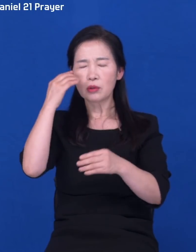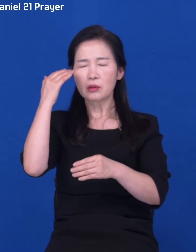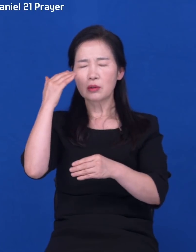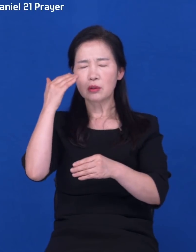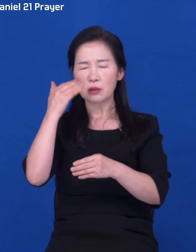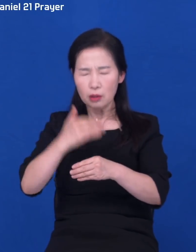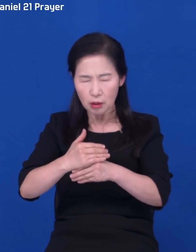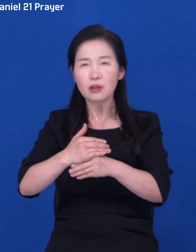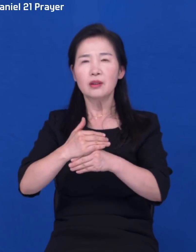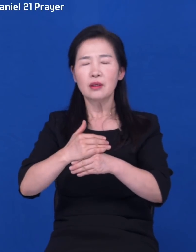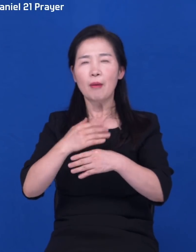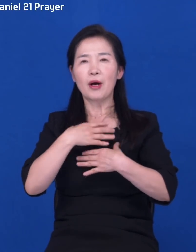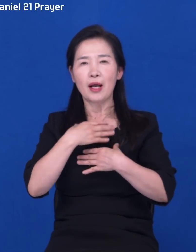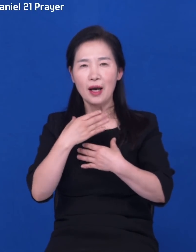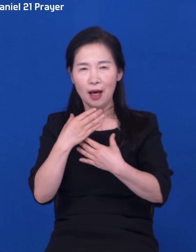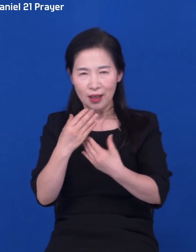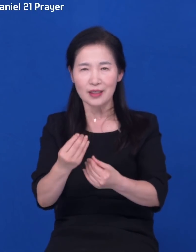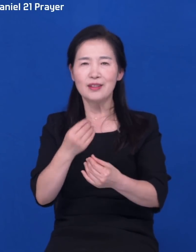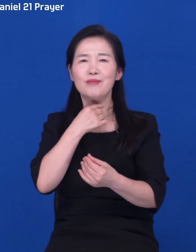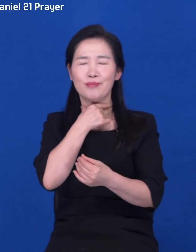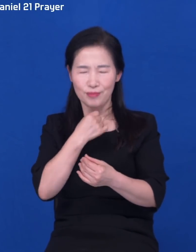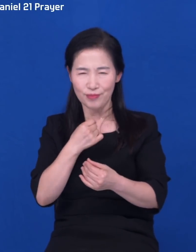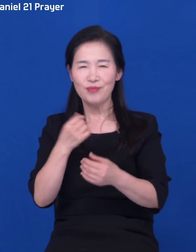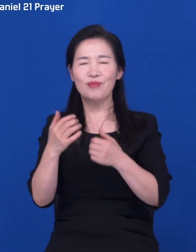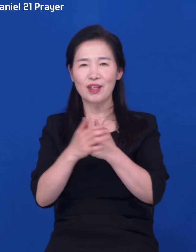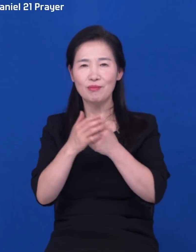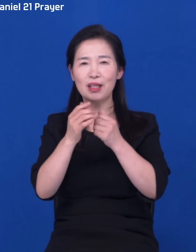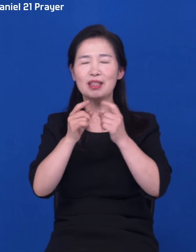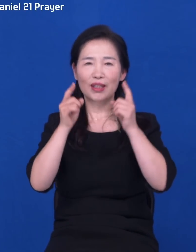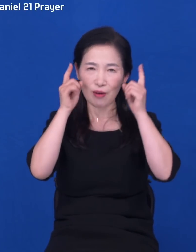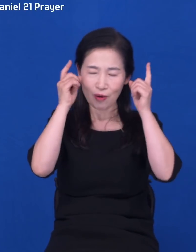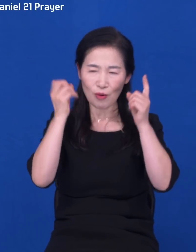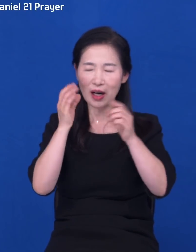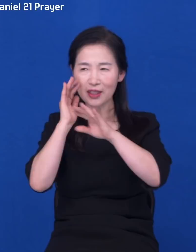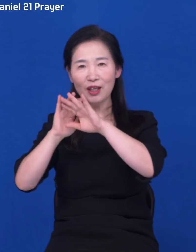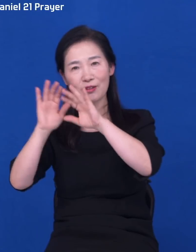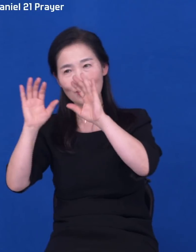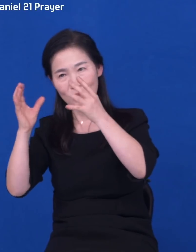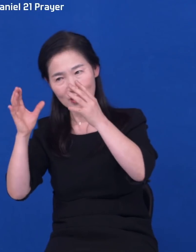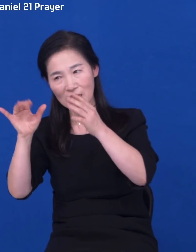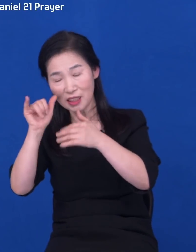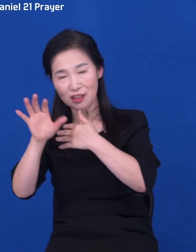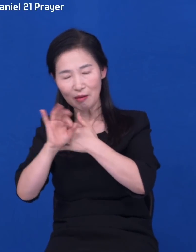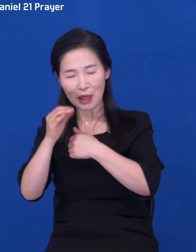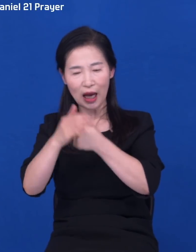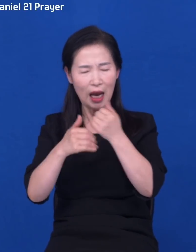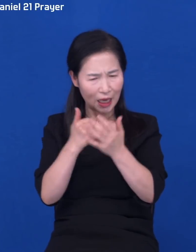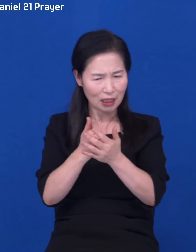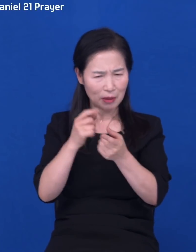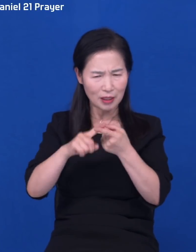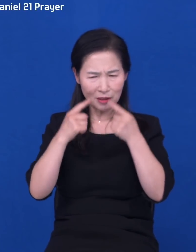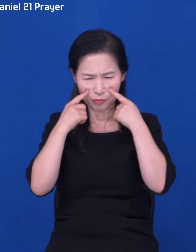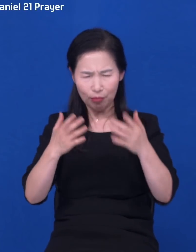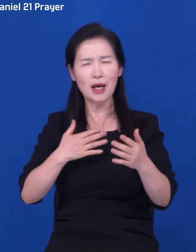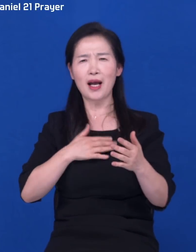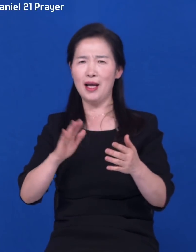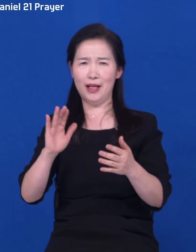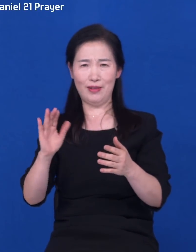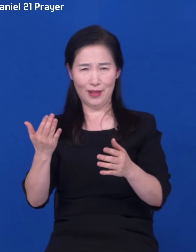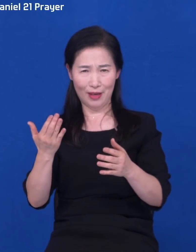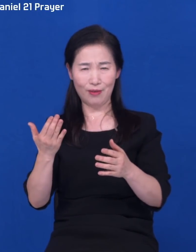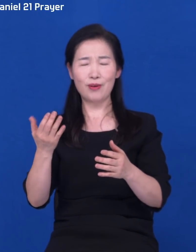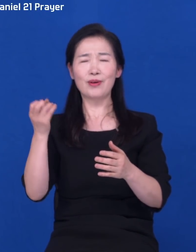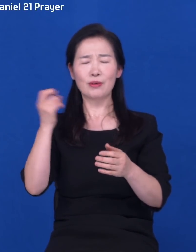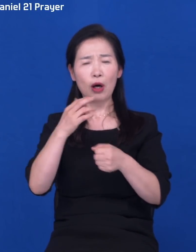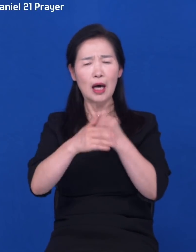있는지 알아봐야겠는데 지옥과 천국이 있으려면 하나님이 살아계시는 게 정확해져야 되고 근데 그 하나님이 살아계실 수 있는 그